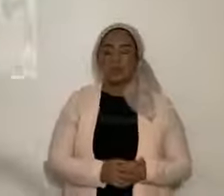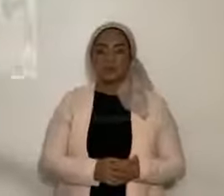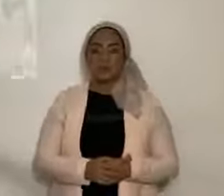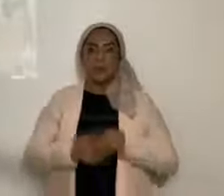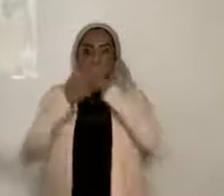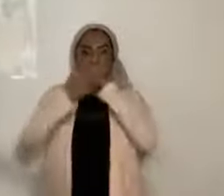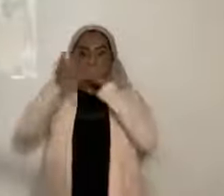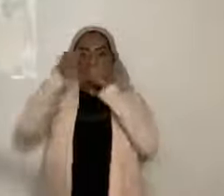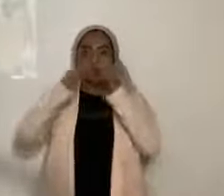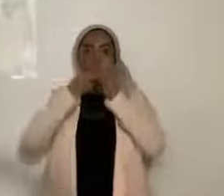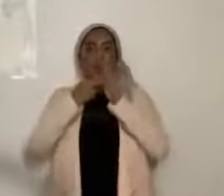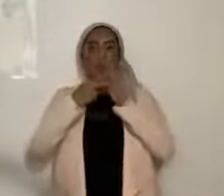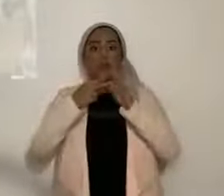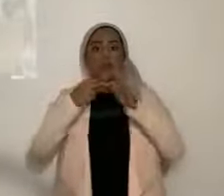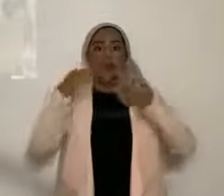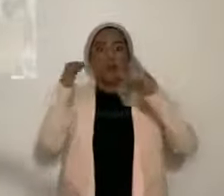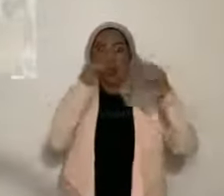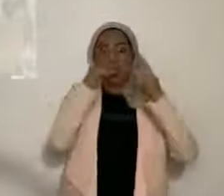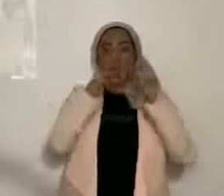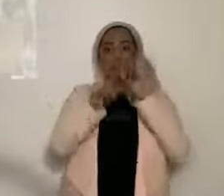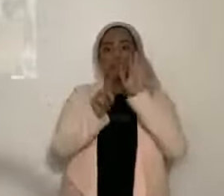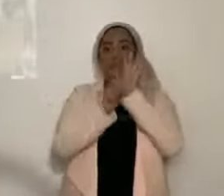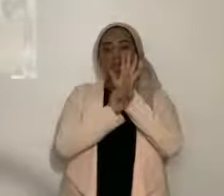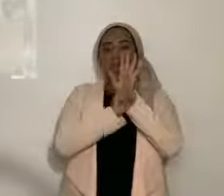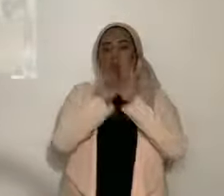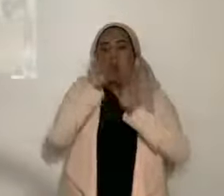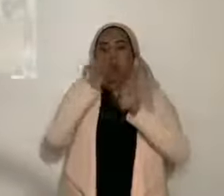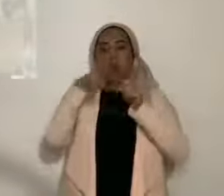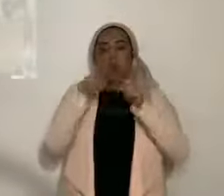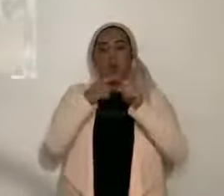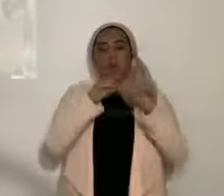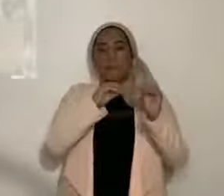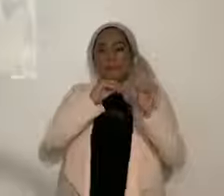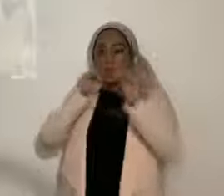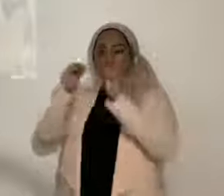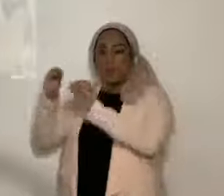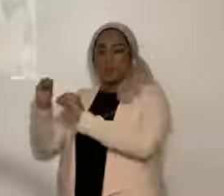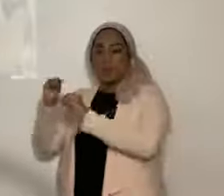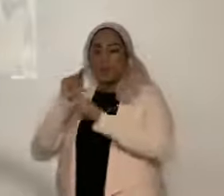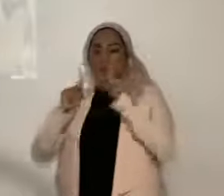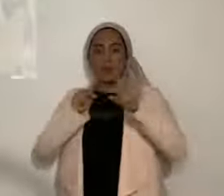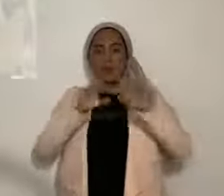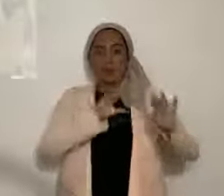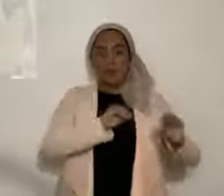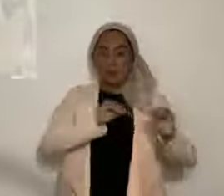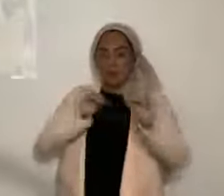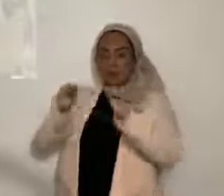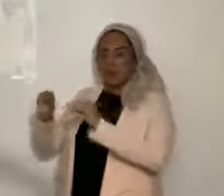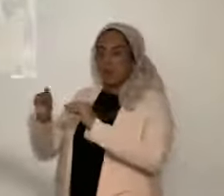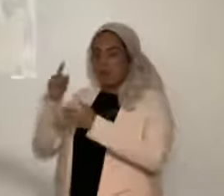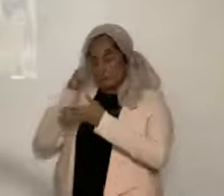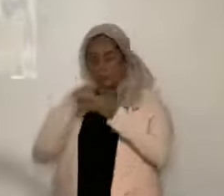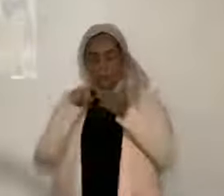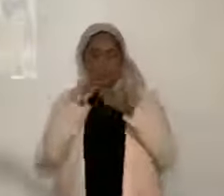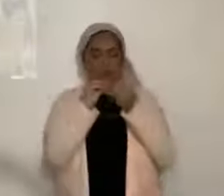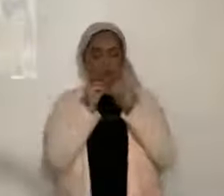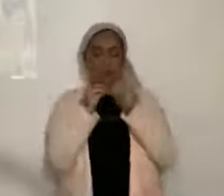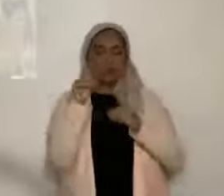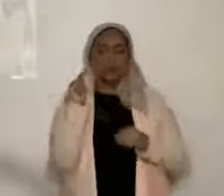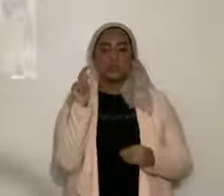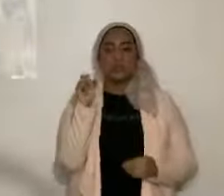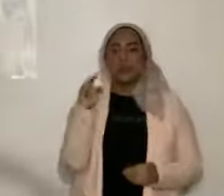sonido de guerra, de alarma, o cuando se iba a remover el campamento. Vamos a Números, a la